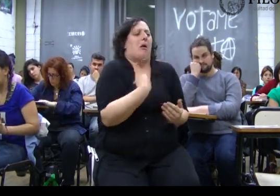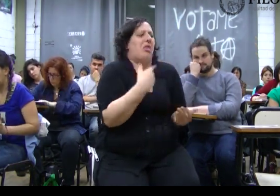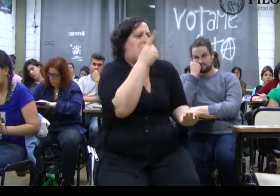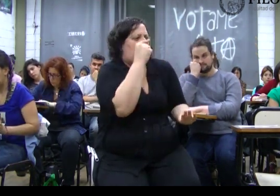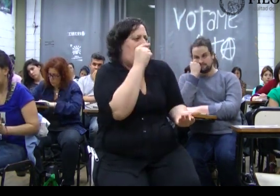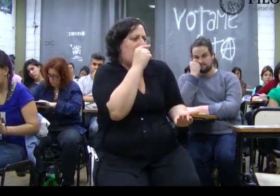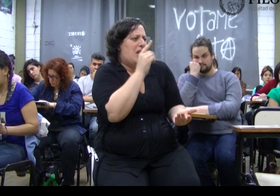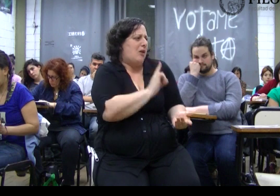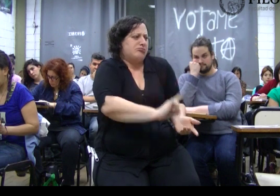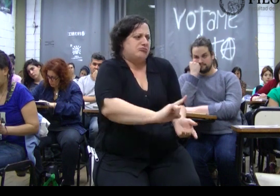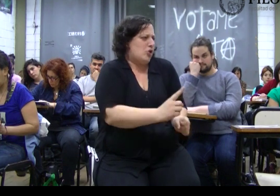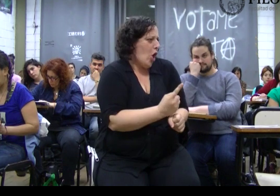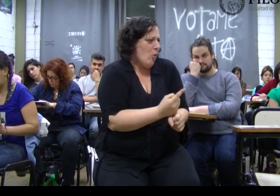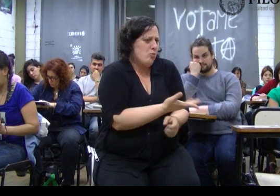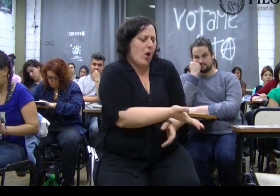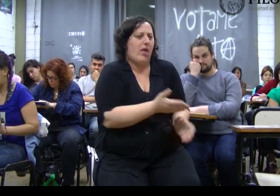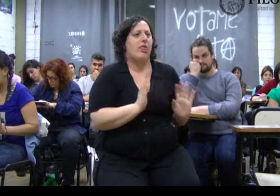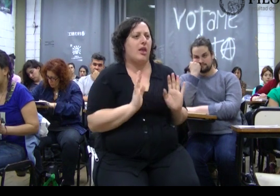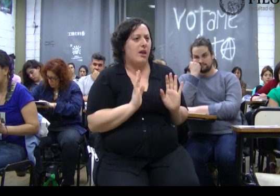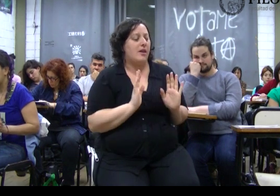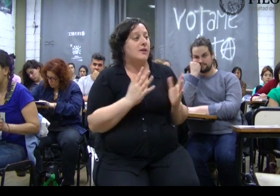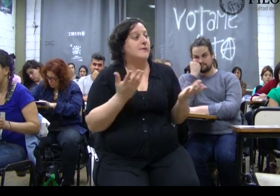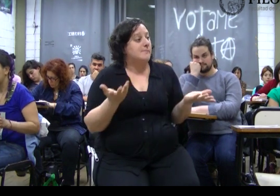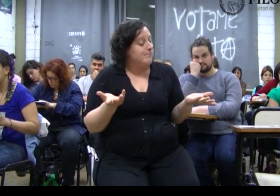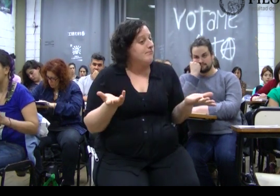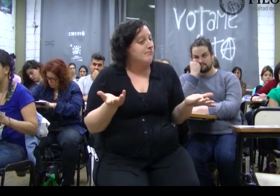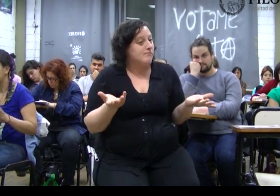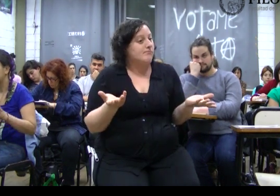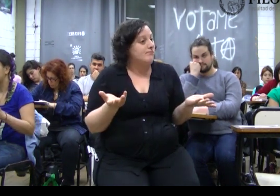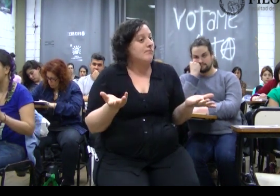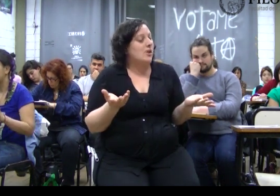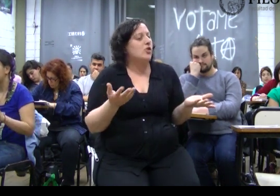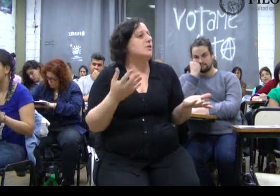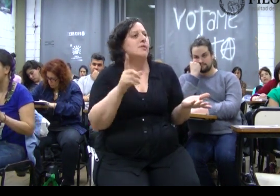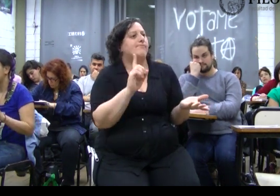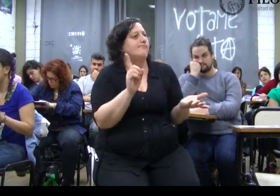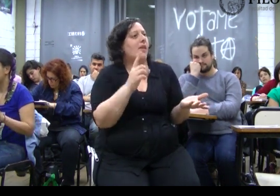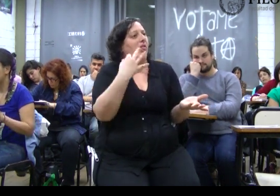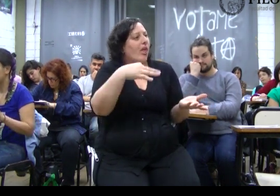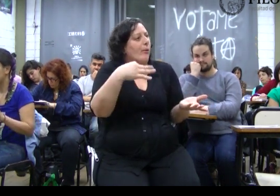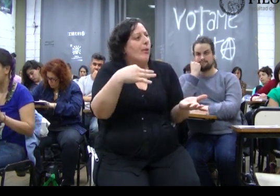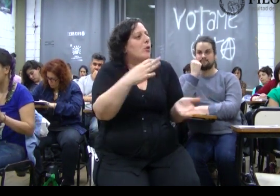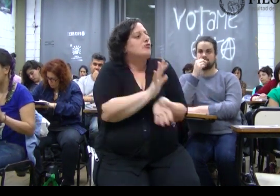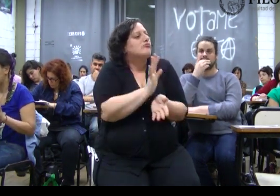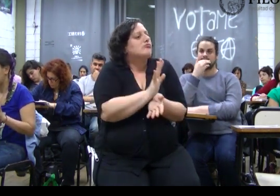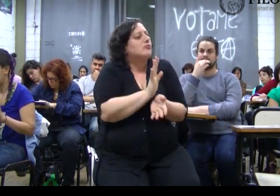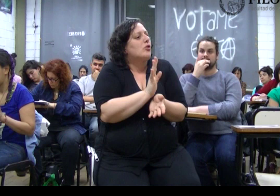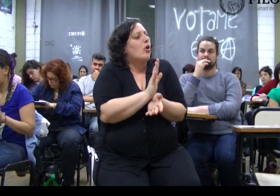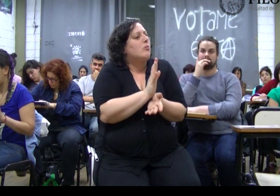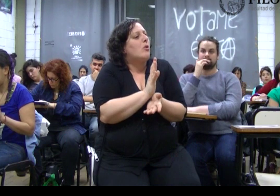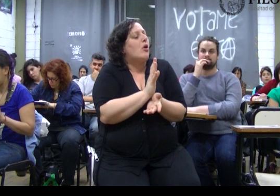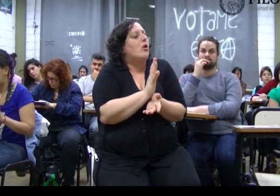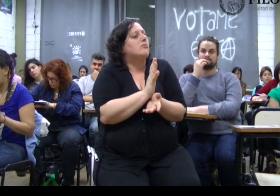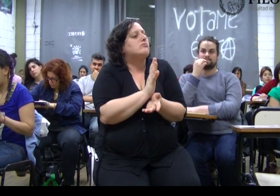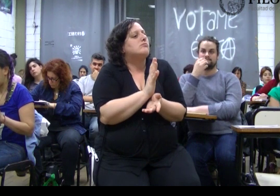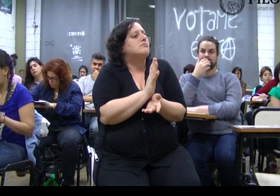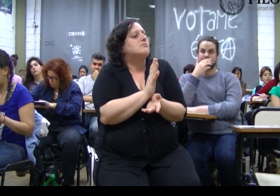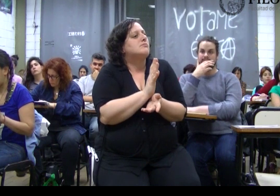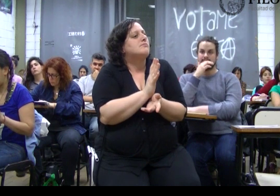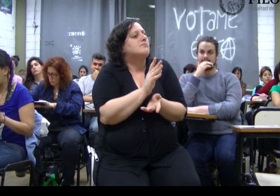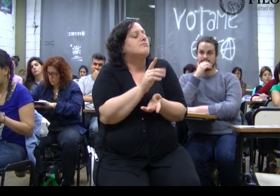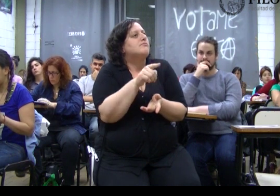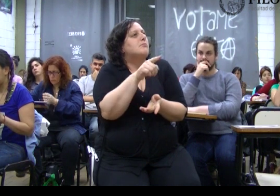cual, en realidad, dar lugar a que se tenga conocimiento de que existen